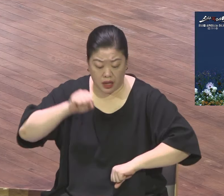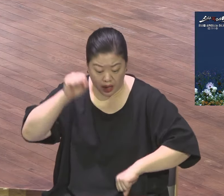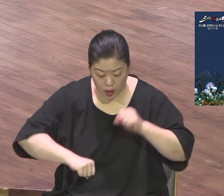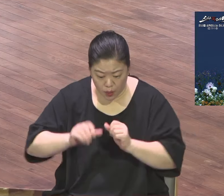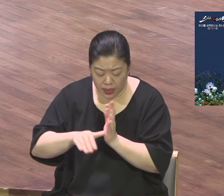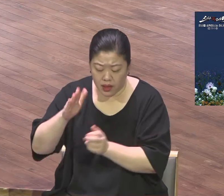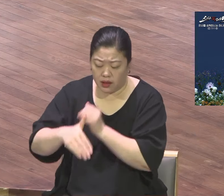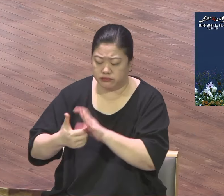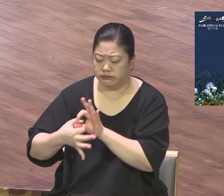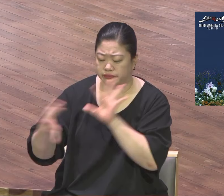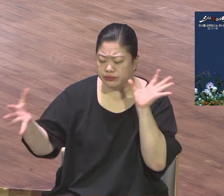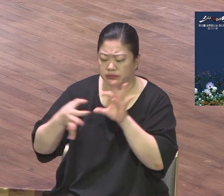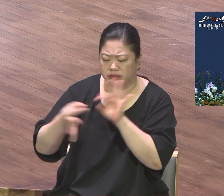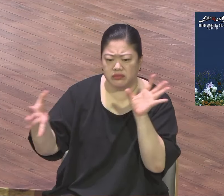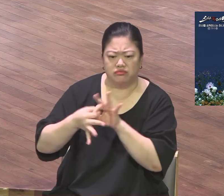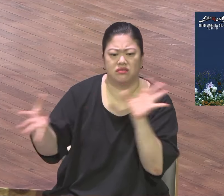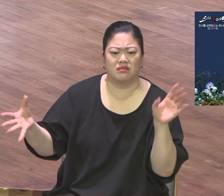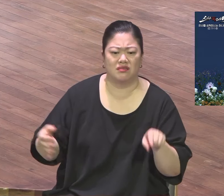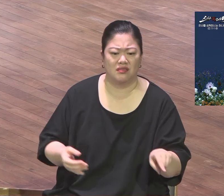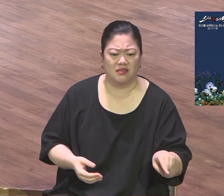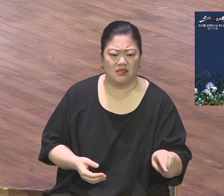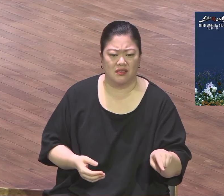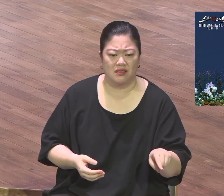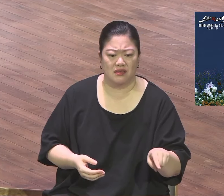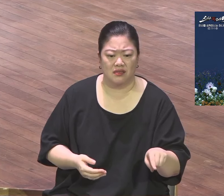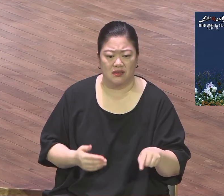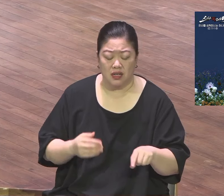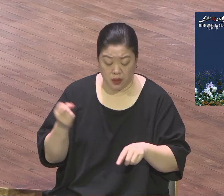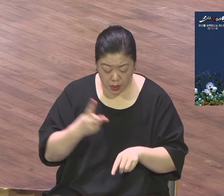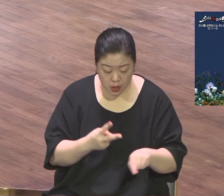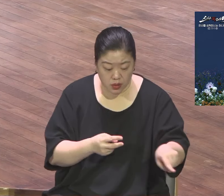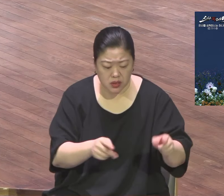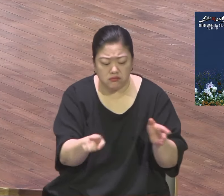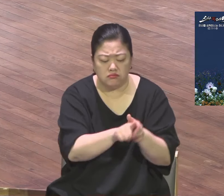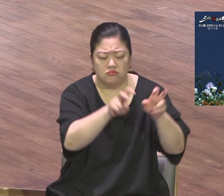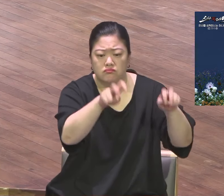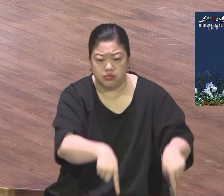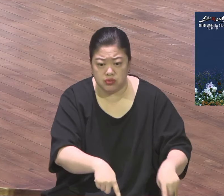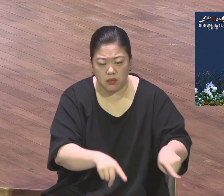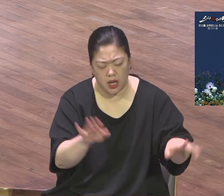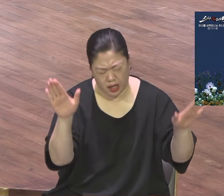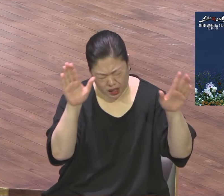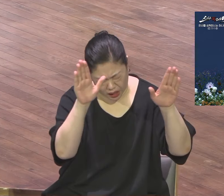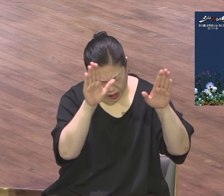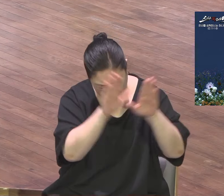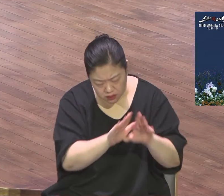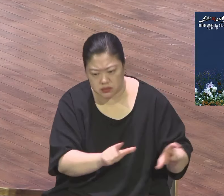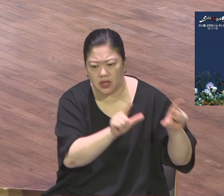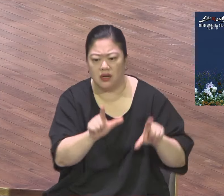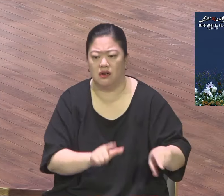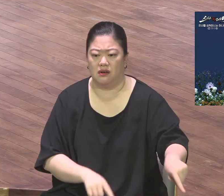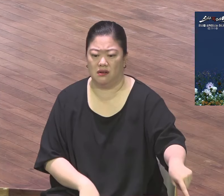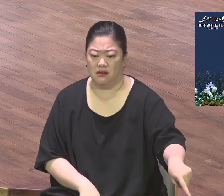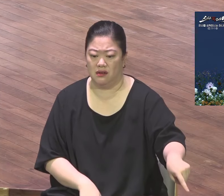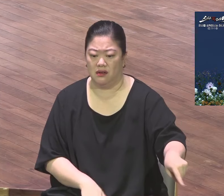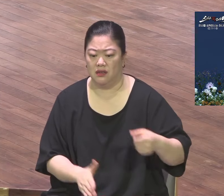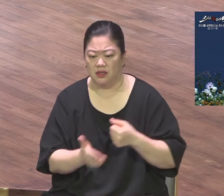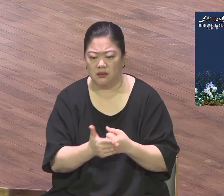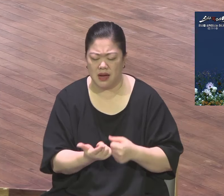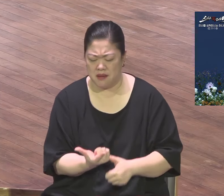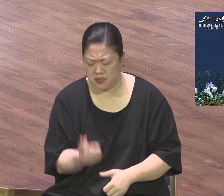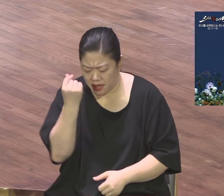세상 사람들은 다 해 아래 살고 있잖아요. 해 아래. 우리는 해 위에 삶을 볼 수 있어야 돼. 그리고